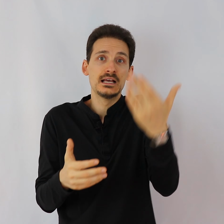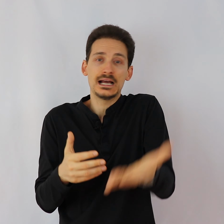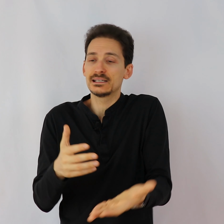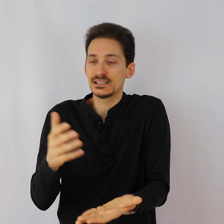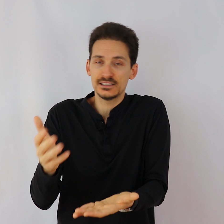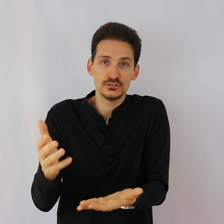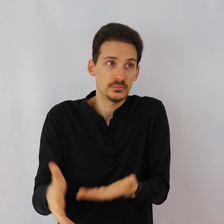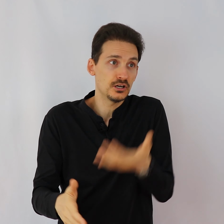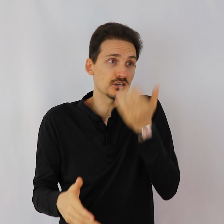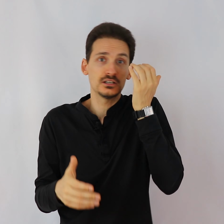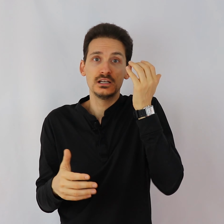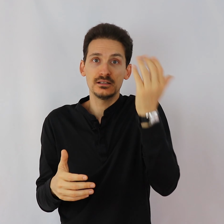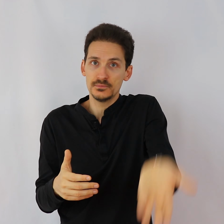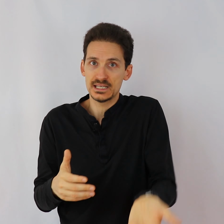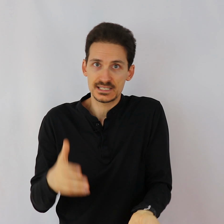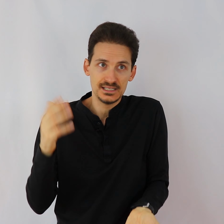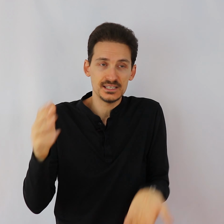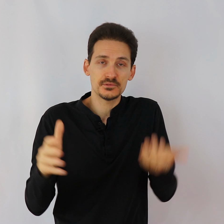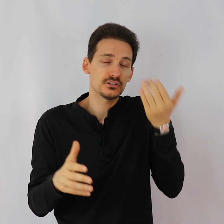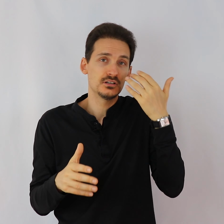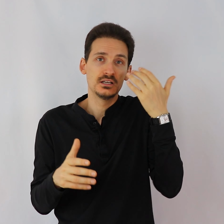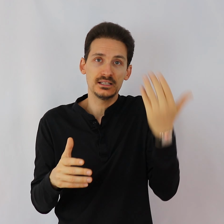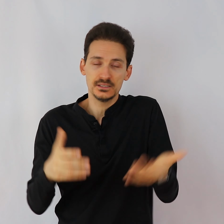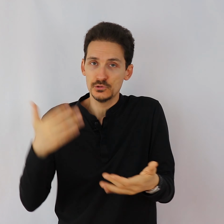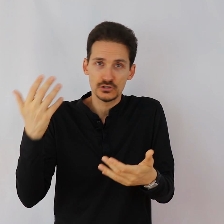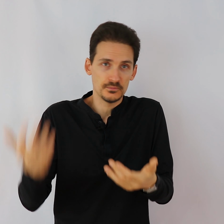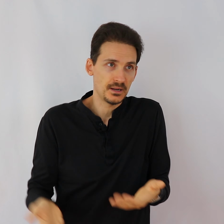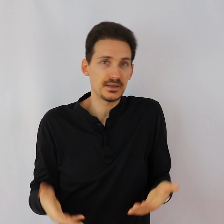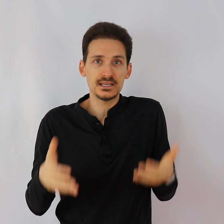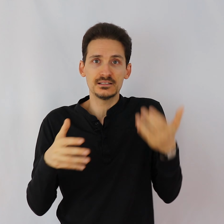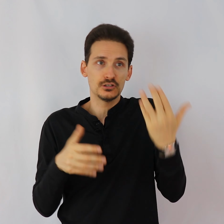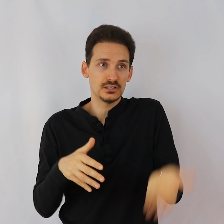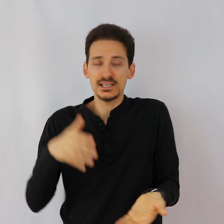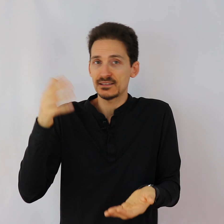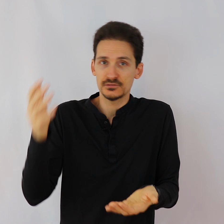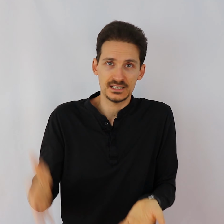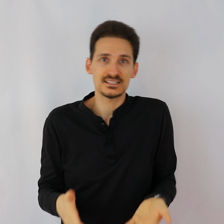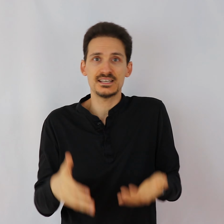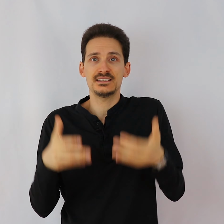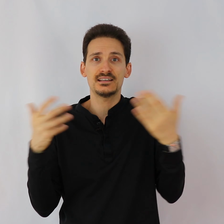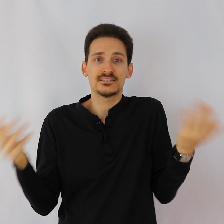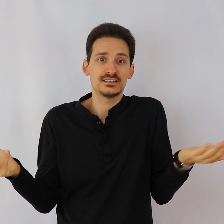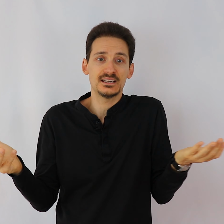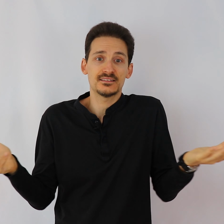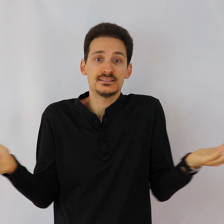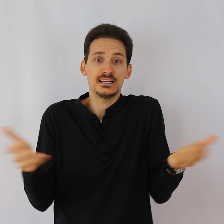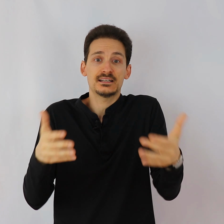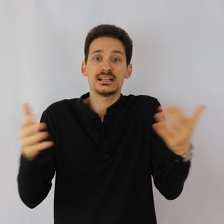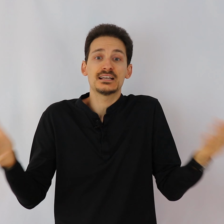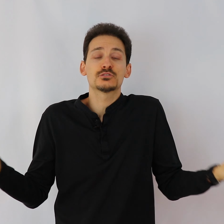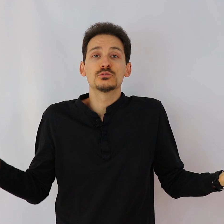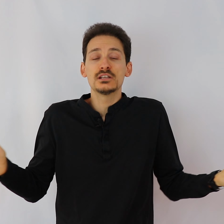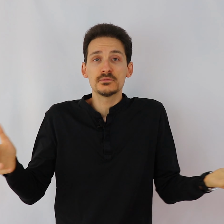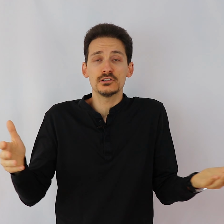alguien que tiene un blog le envías el libro en ebook o en papel lo lee hace una reseña etcétera etcétera regalar tu libro